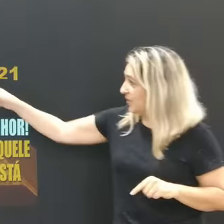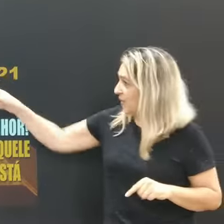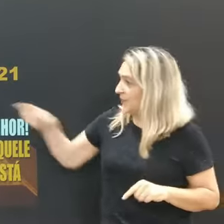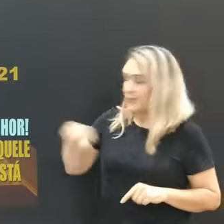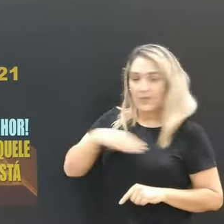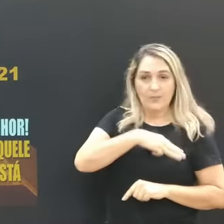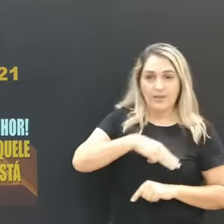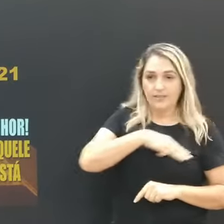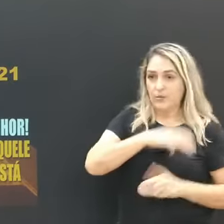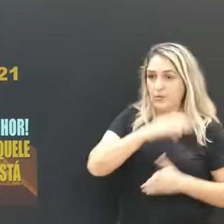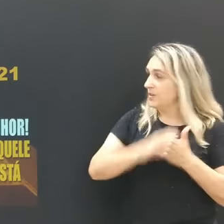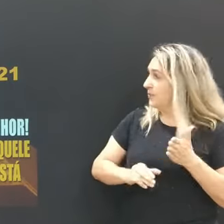Mateus capítulo 7,